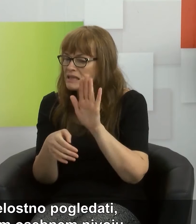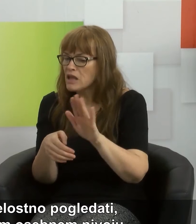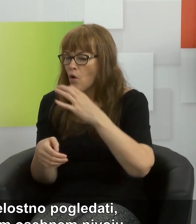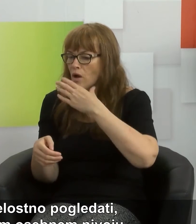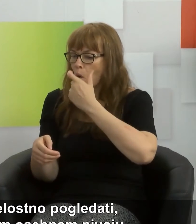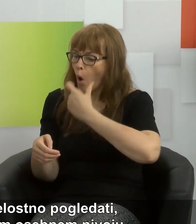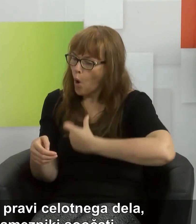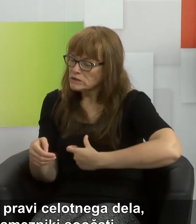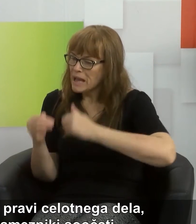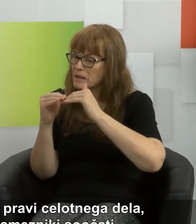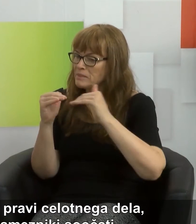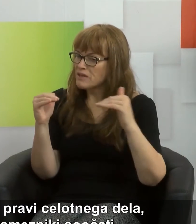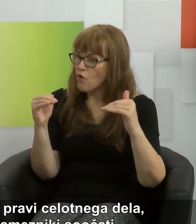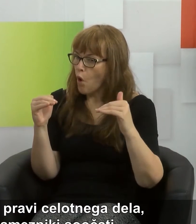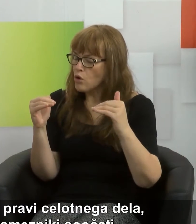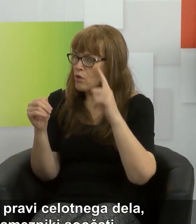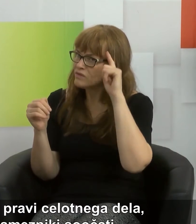osebnem nivoju v smislu